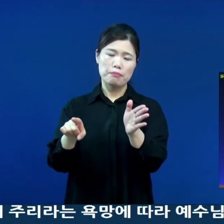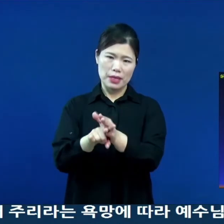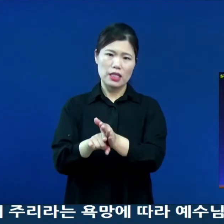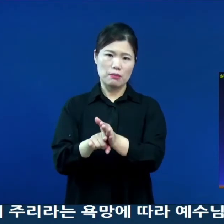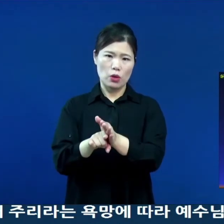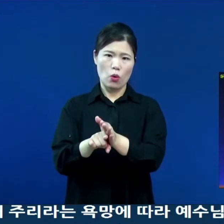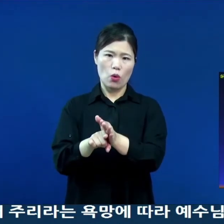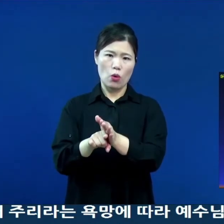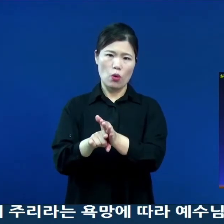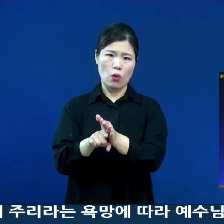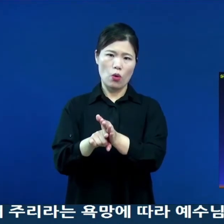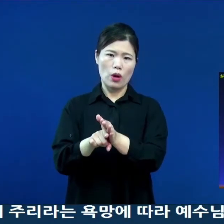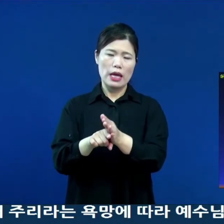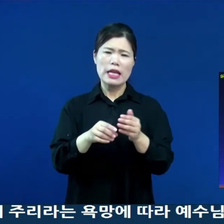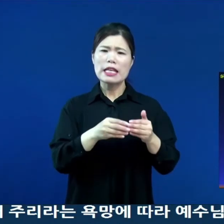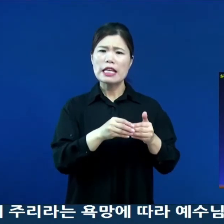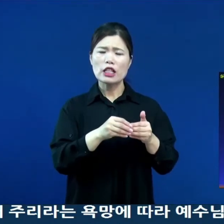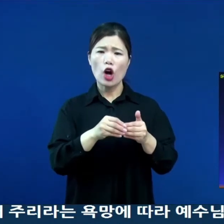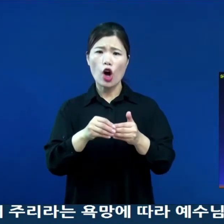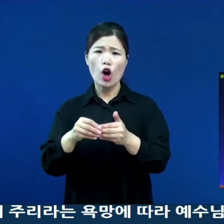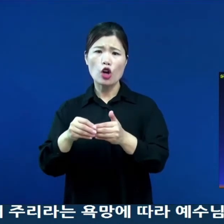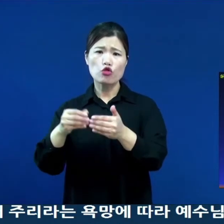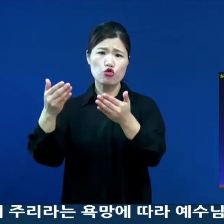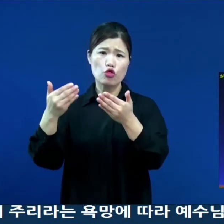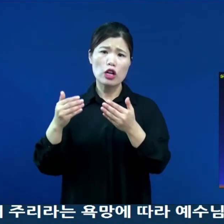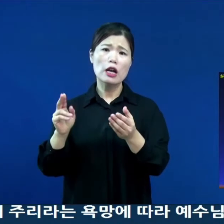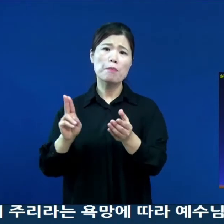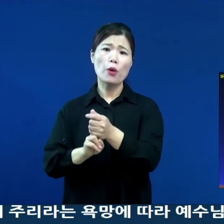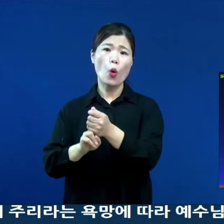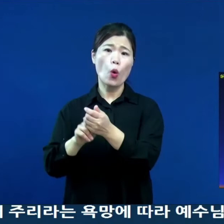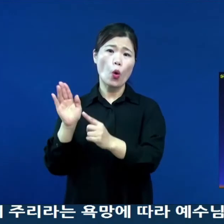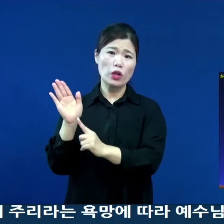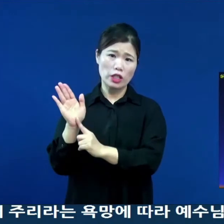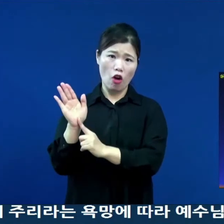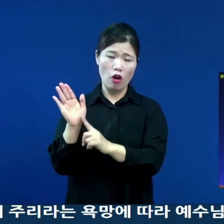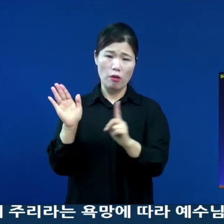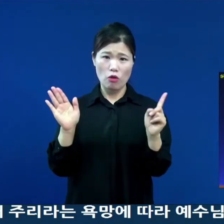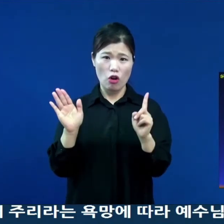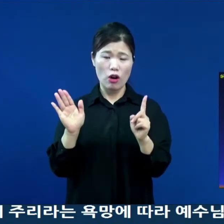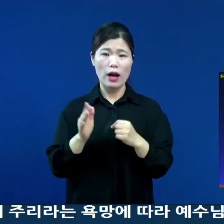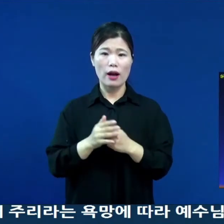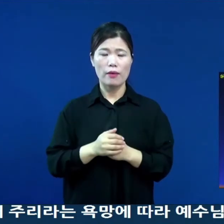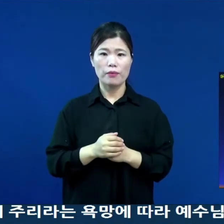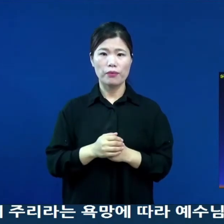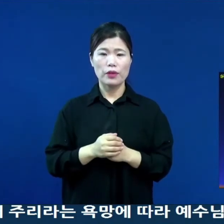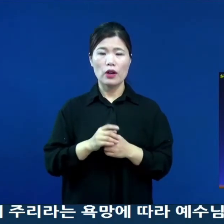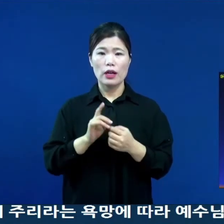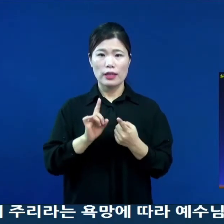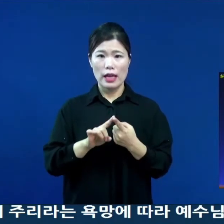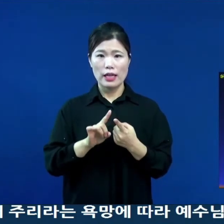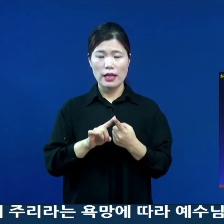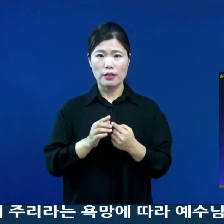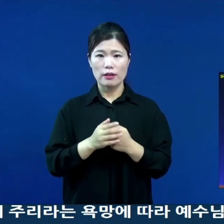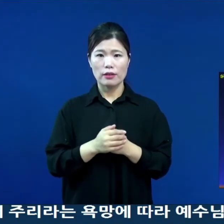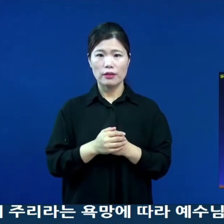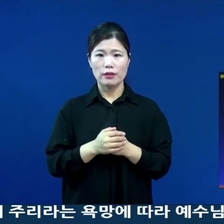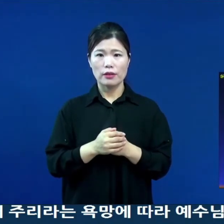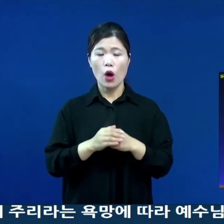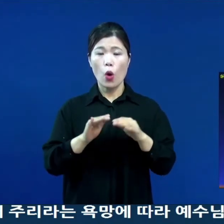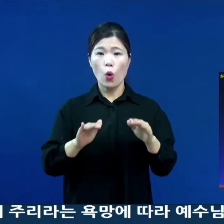흔적, 표적이 무엇이었는가 이어서 설명해 주는 겁니다. 그 얘기가 이 뒷부분에